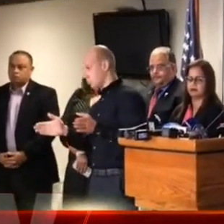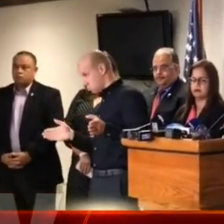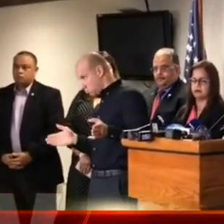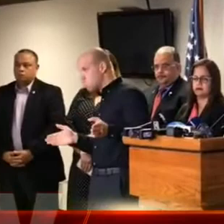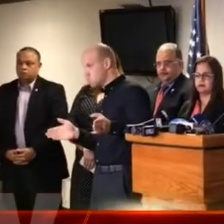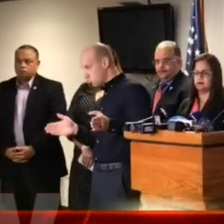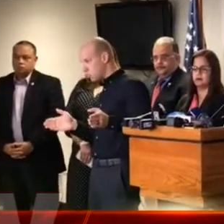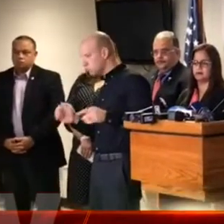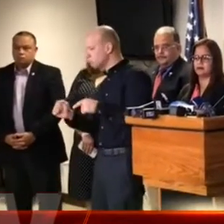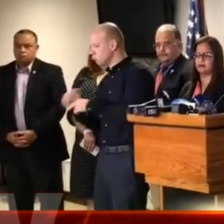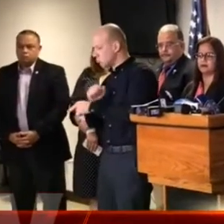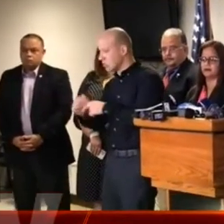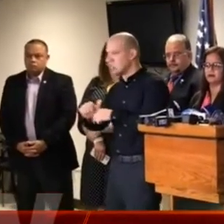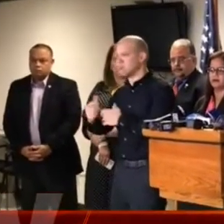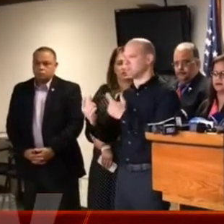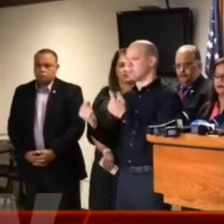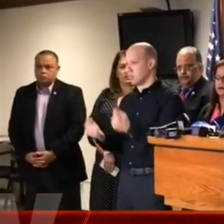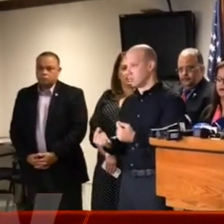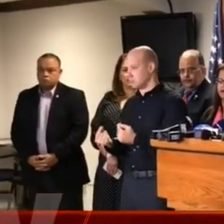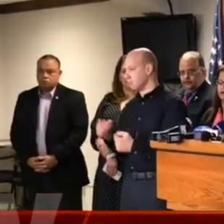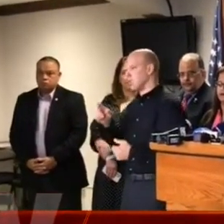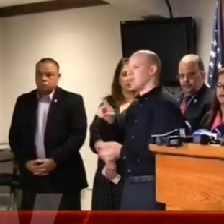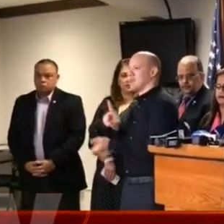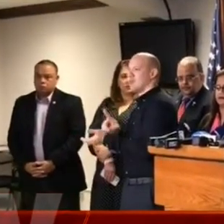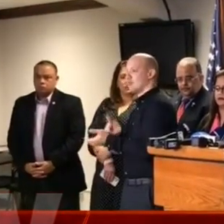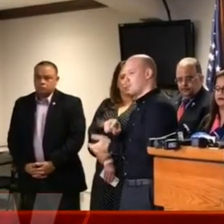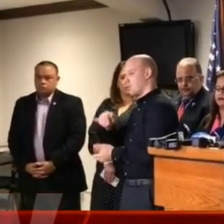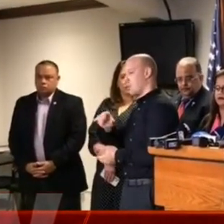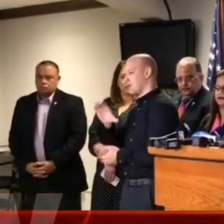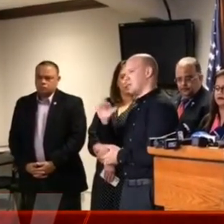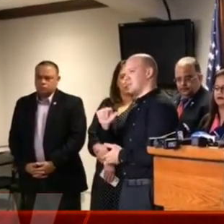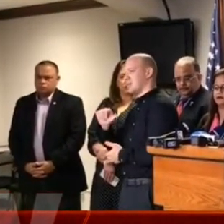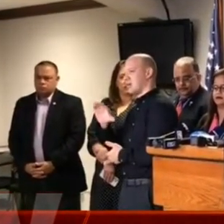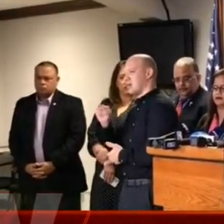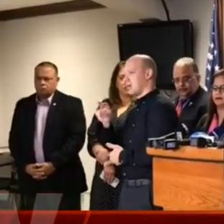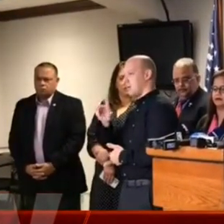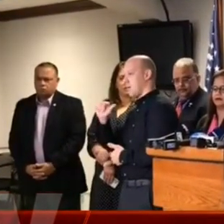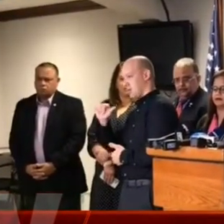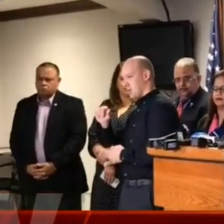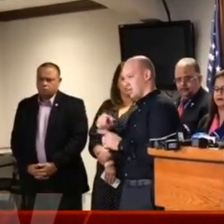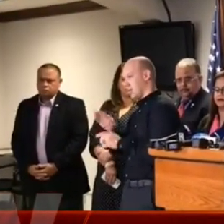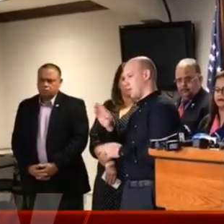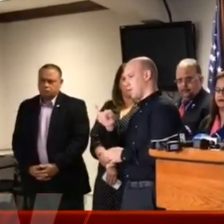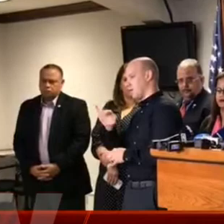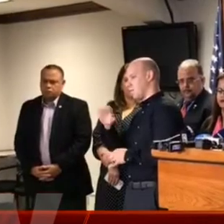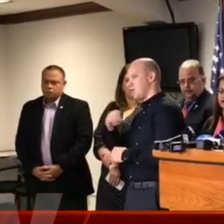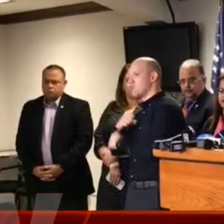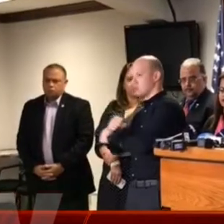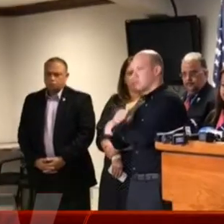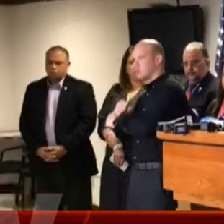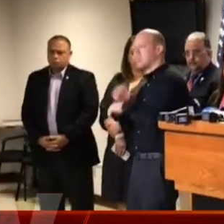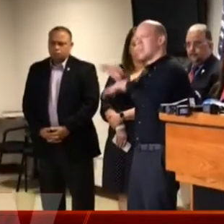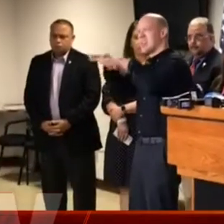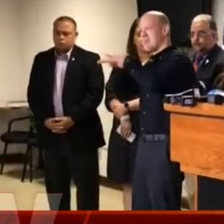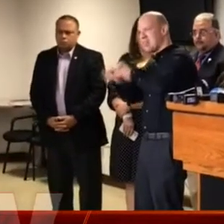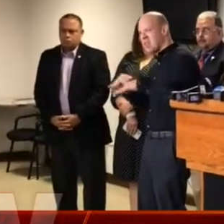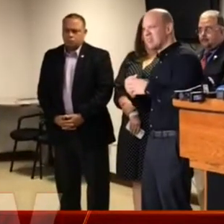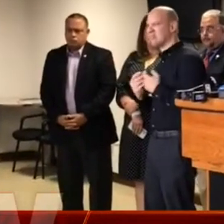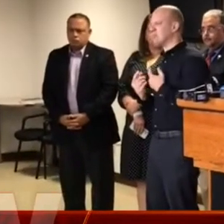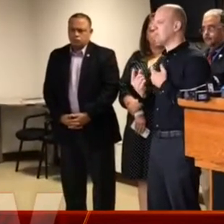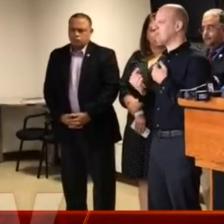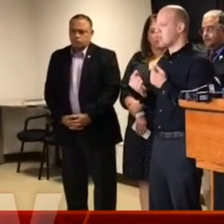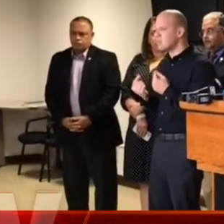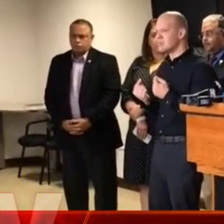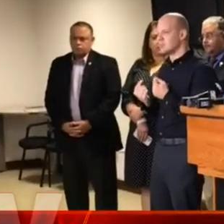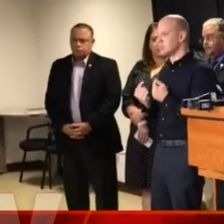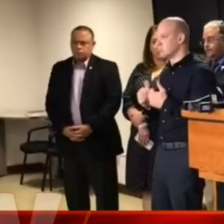Yo quisiera que la doctora Jessica Cabrera, de Bioseguridad, nos explicase un poco de qué se trata. Asimismo, nos hablase de la